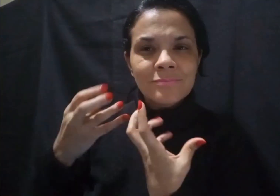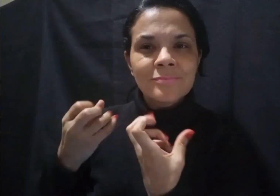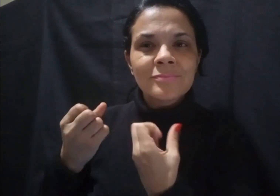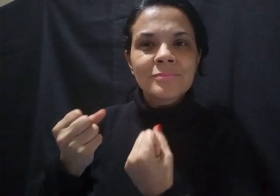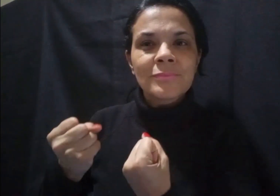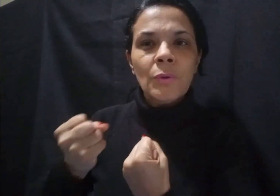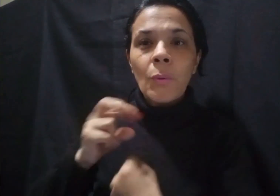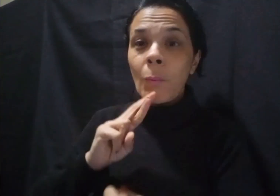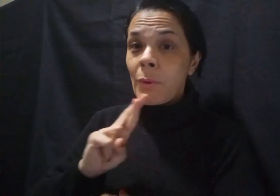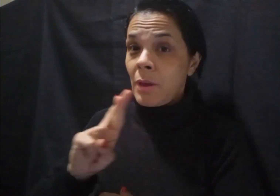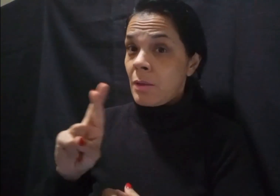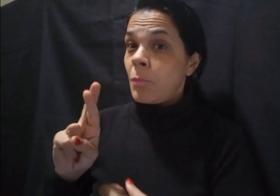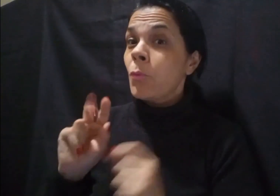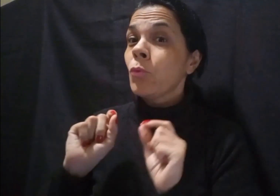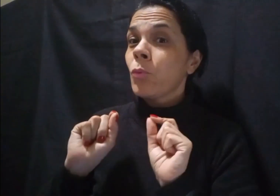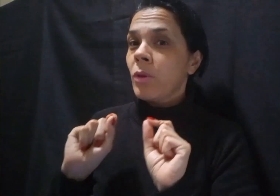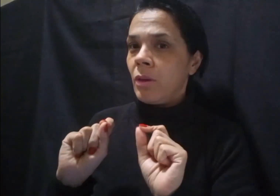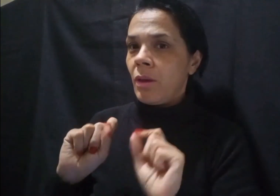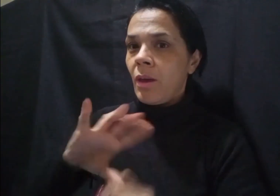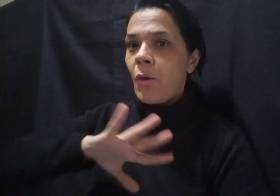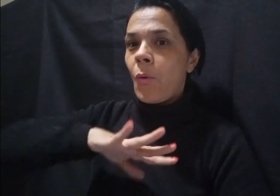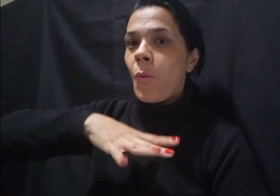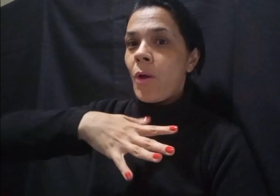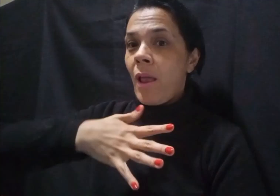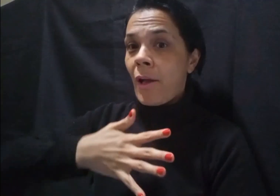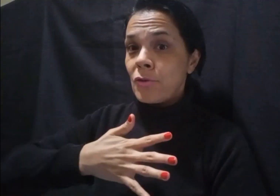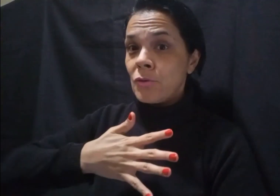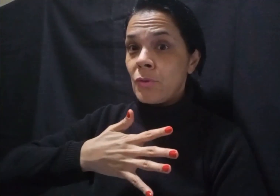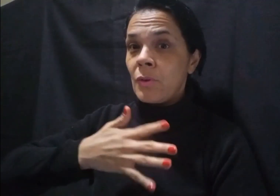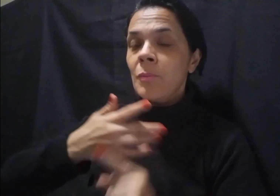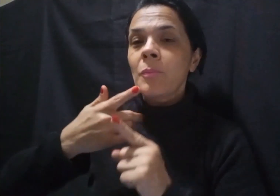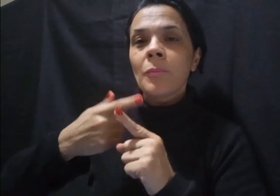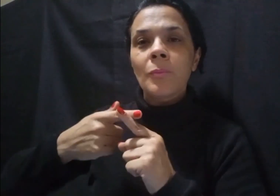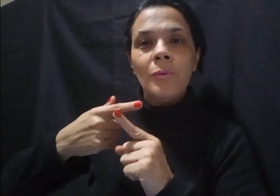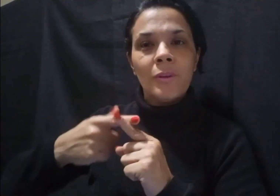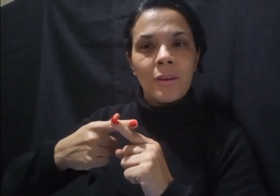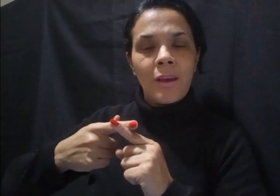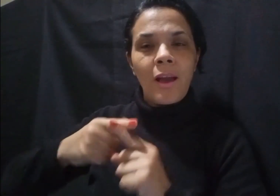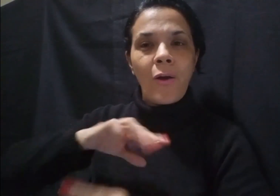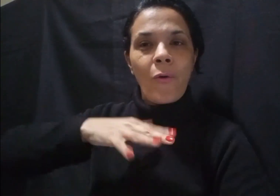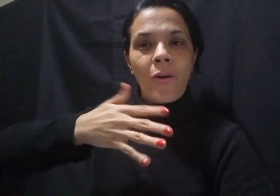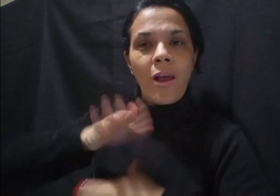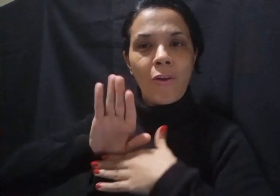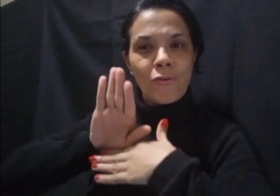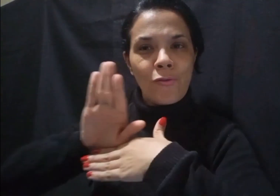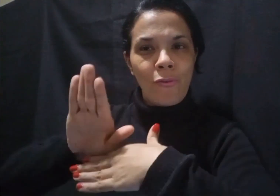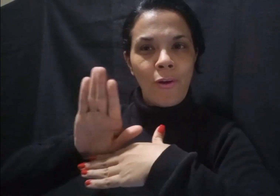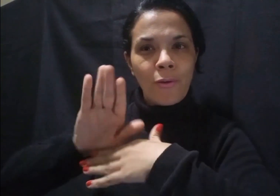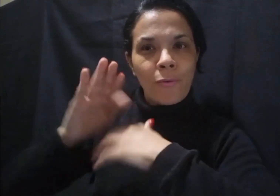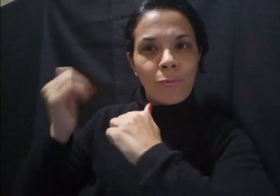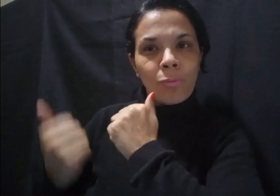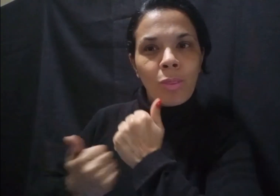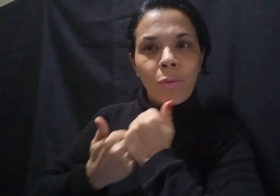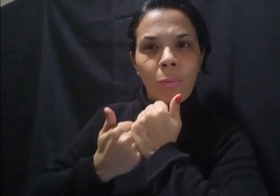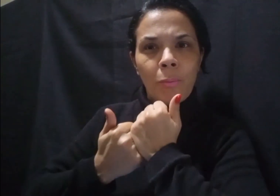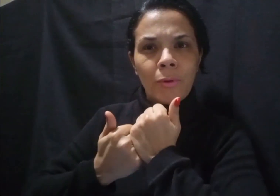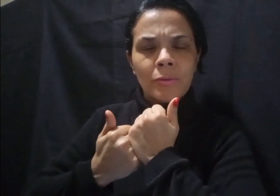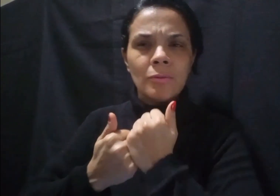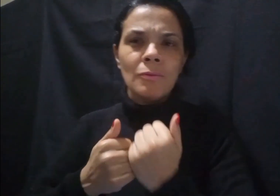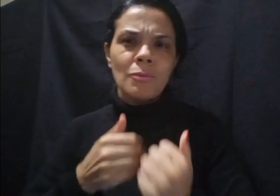a coragem, a fim de que possas receber o apoio divino. Antes que o emissário terminasse, o homem quase magoado